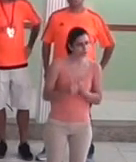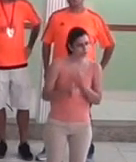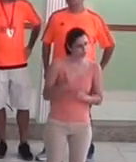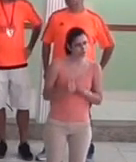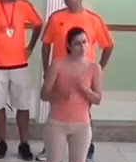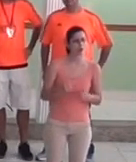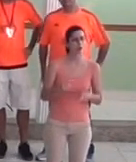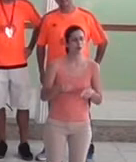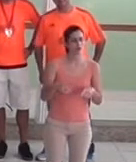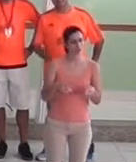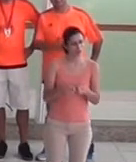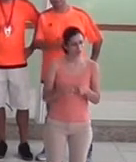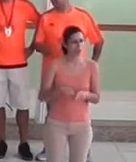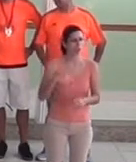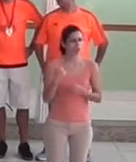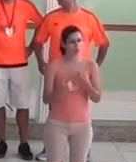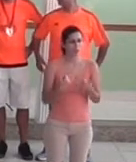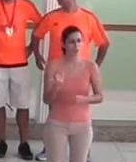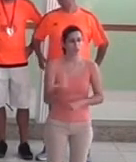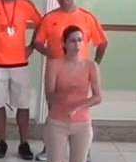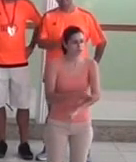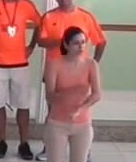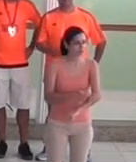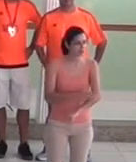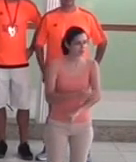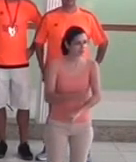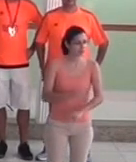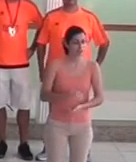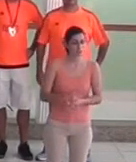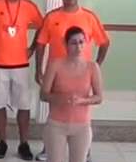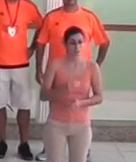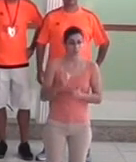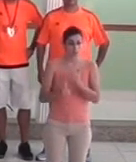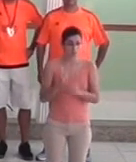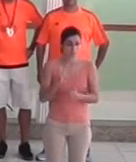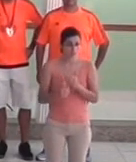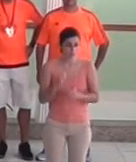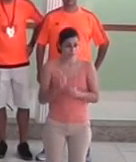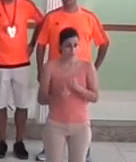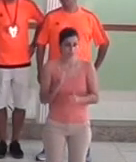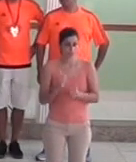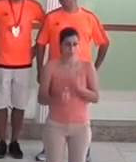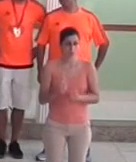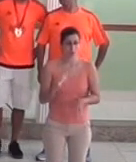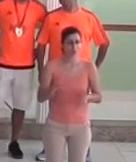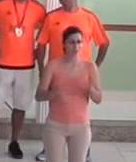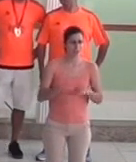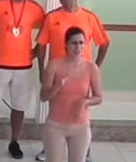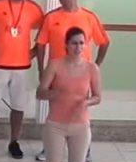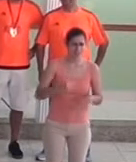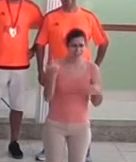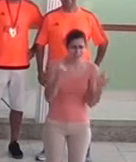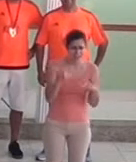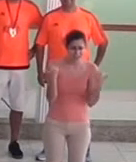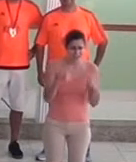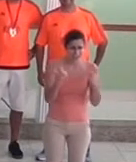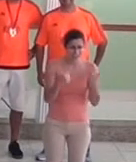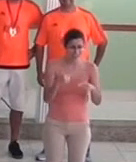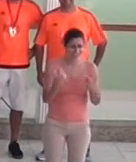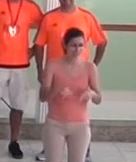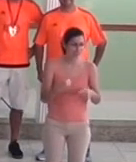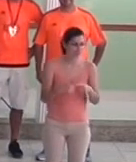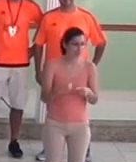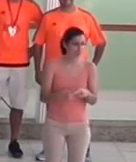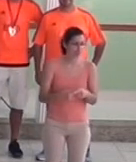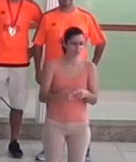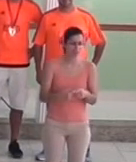bastante divertido. O pessoal já entendeu que o futebol é só um pretexto para dar risada e tem sido muito bom. Mas